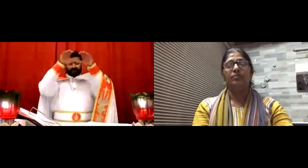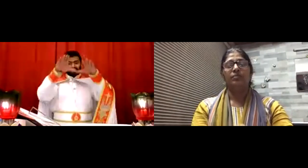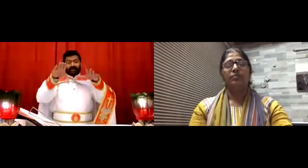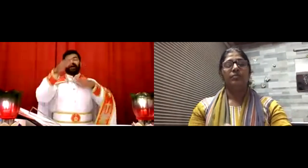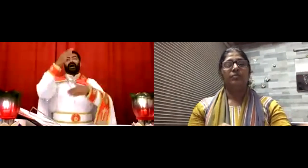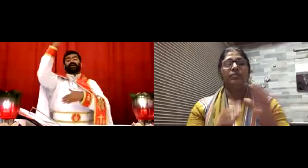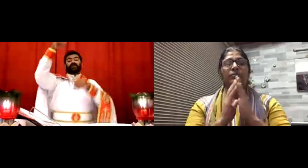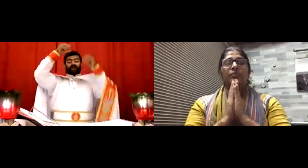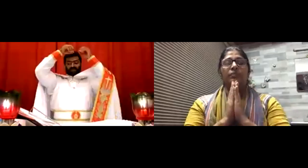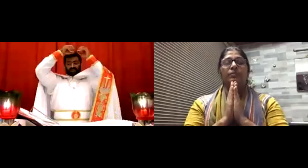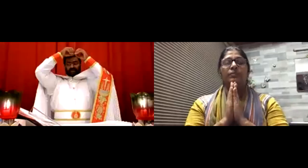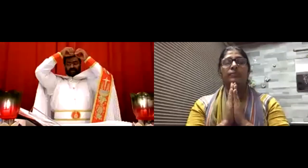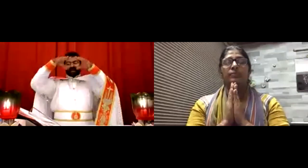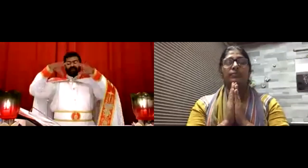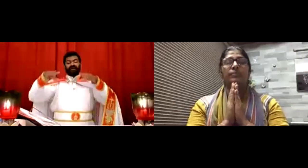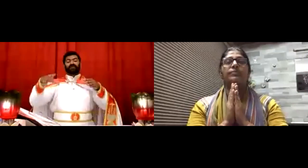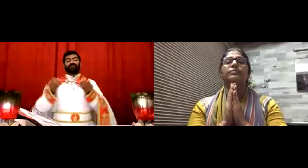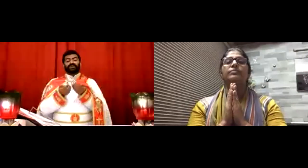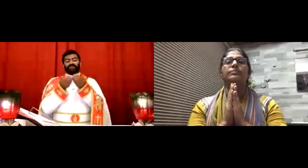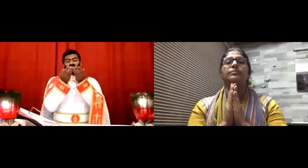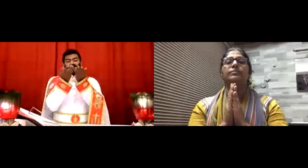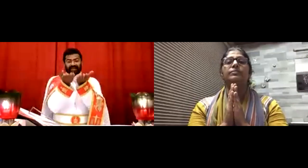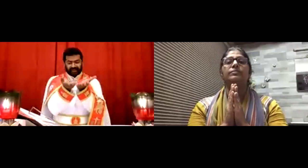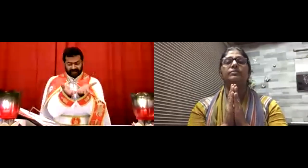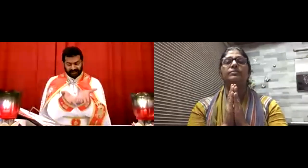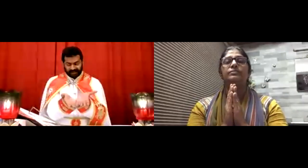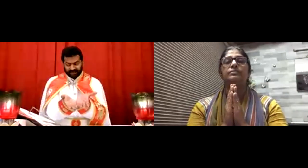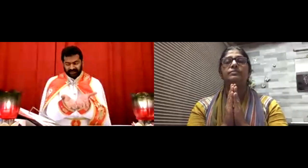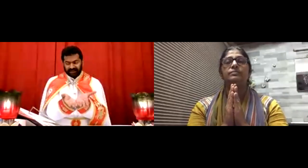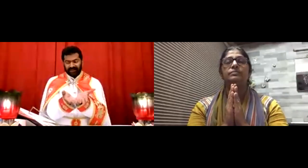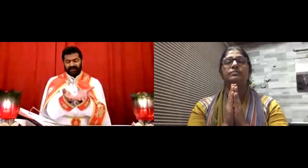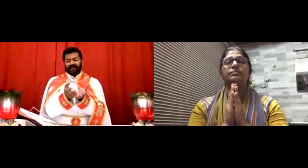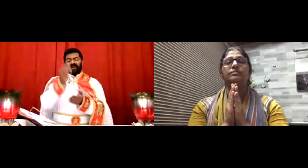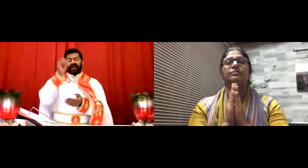നിങ്ങളുടെ മേൽ അവിടുന്ന് കൃപാവരം ചൊരിയട്ടെ.